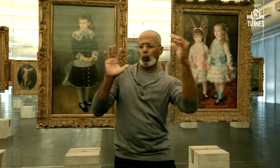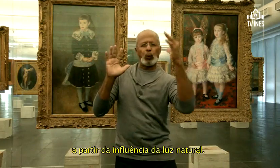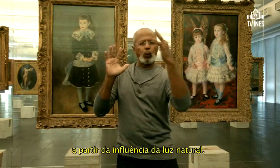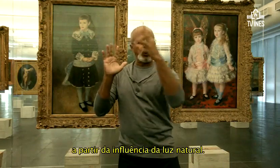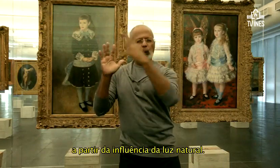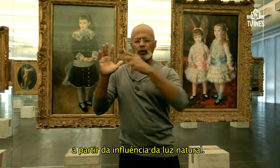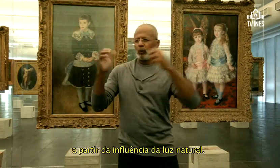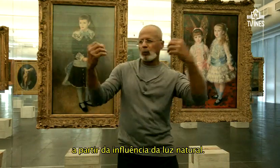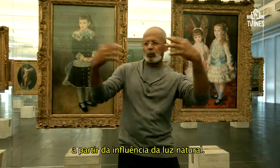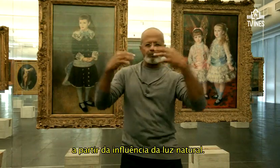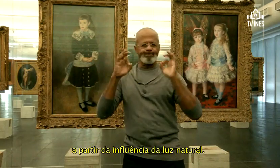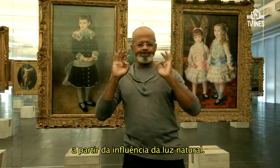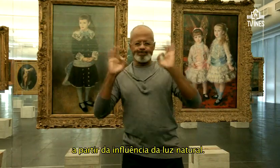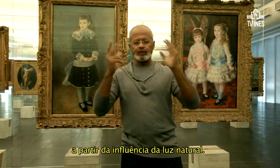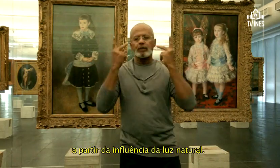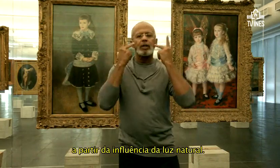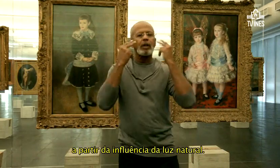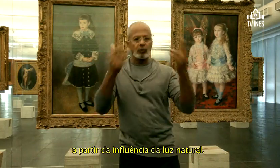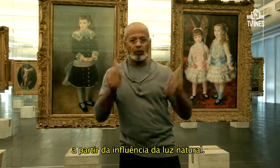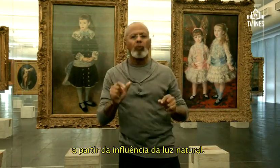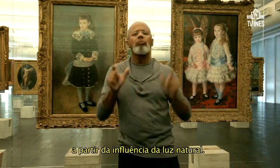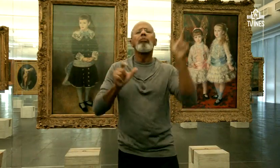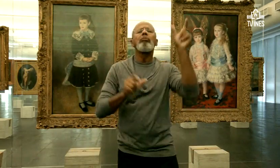a partir da influência da luz natural.